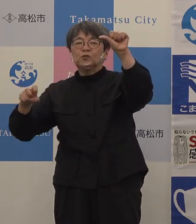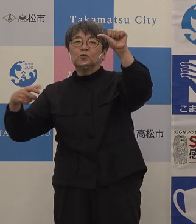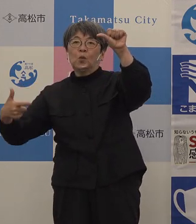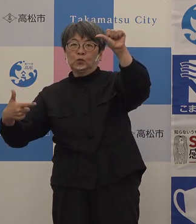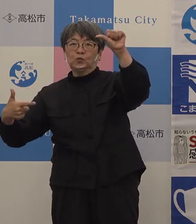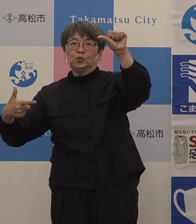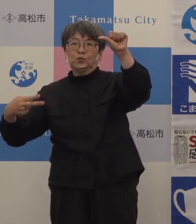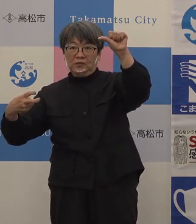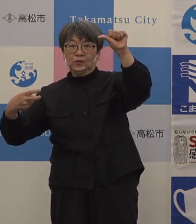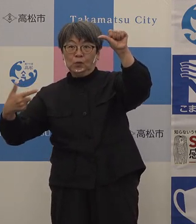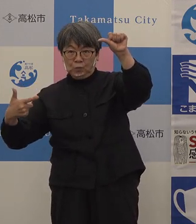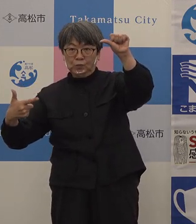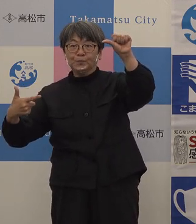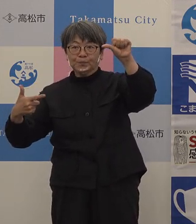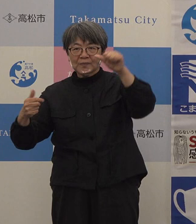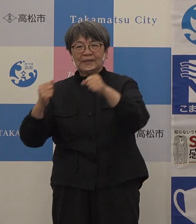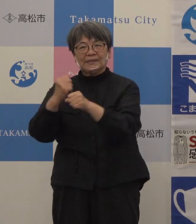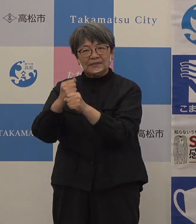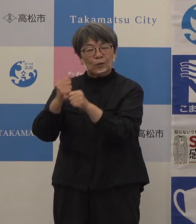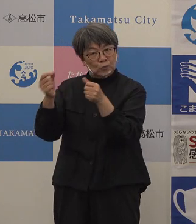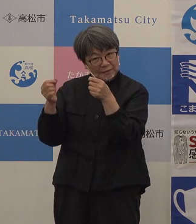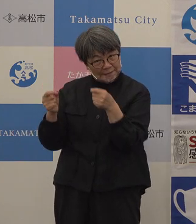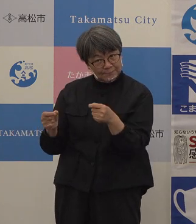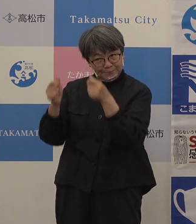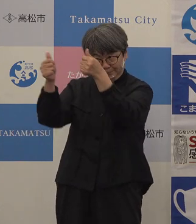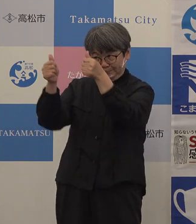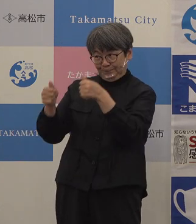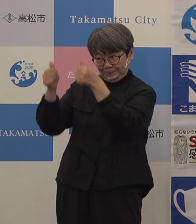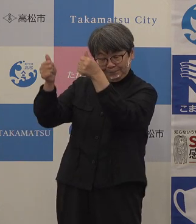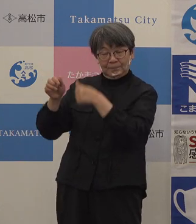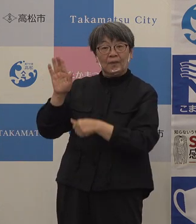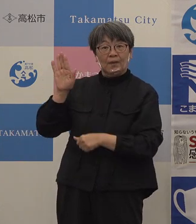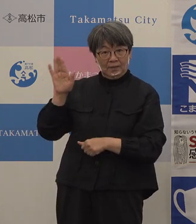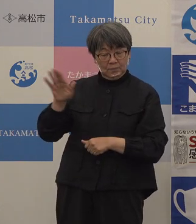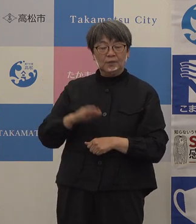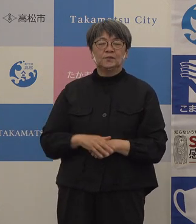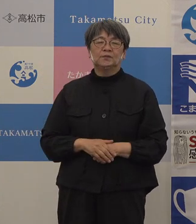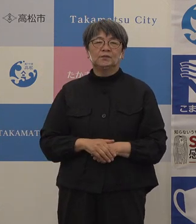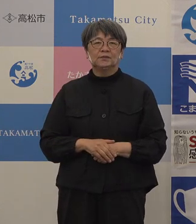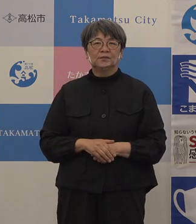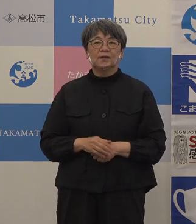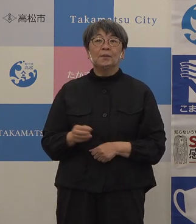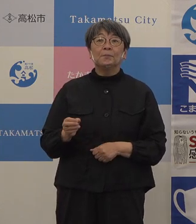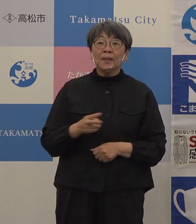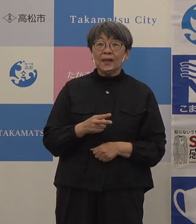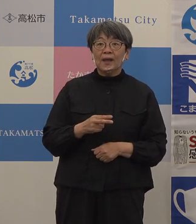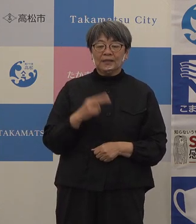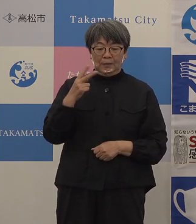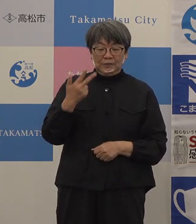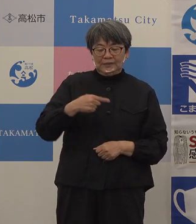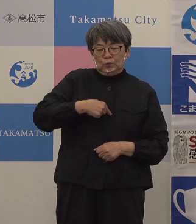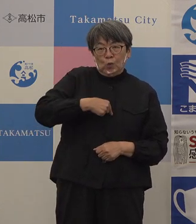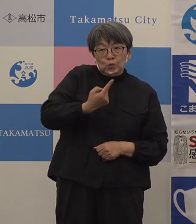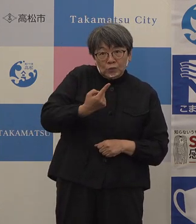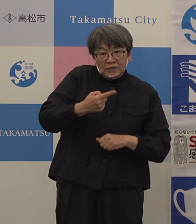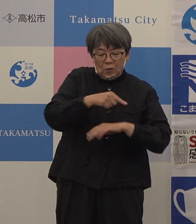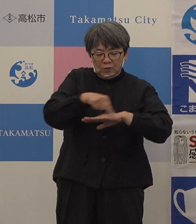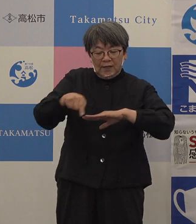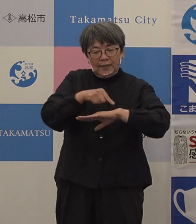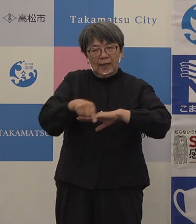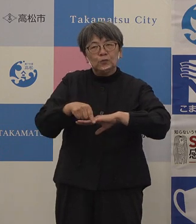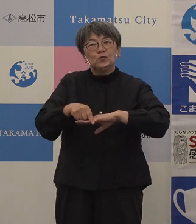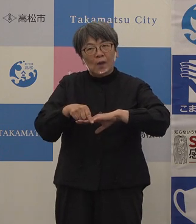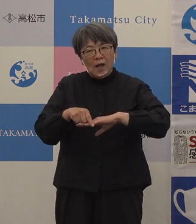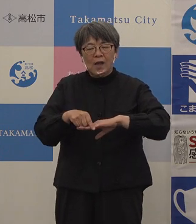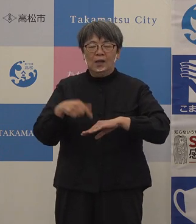が、これでも作品展開がございます。また本市独自のイベントといたしましては、